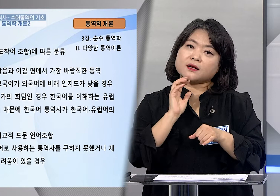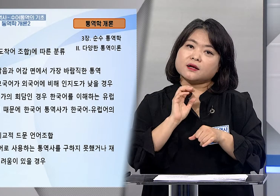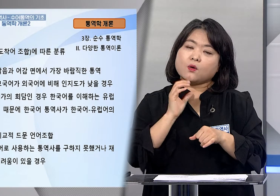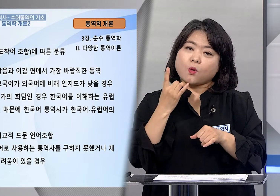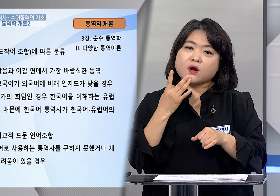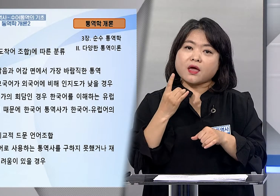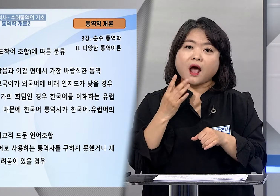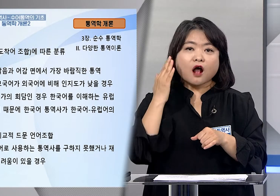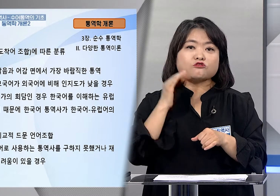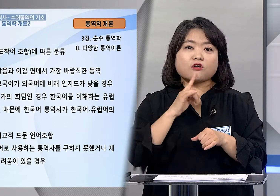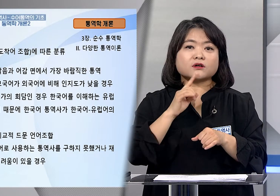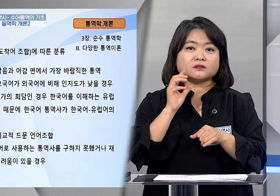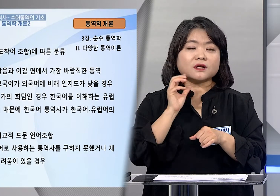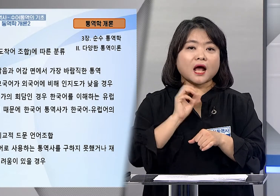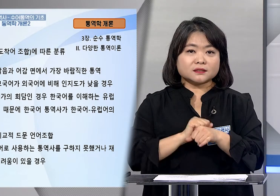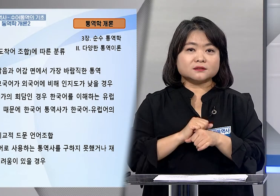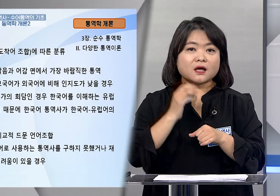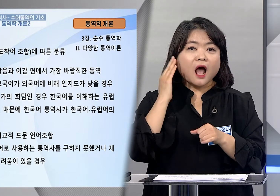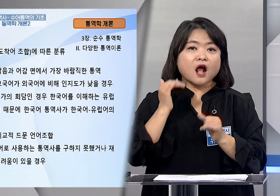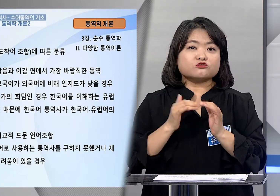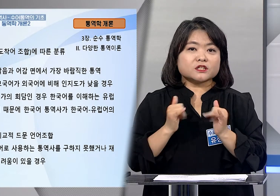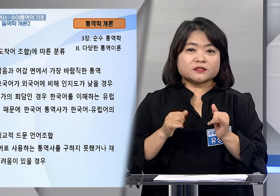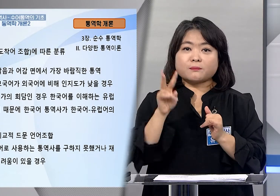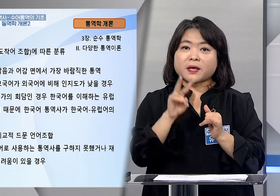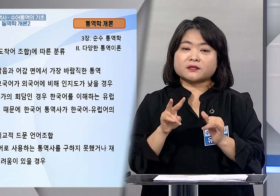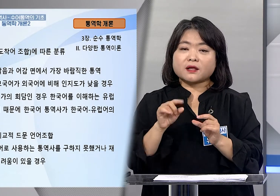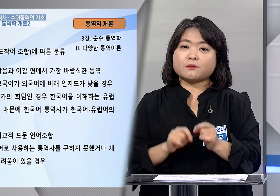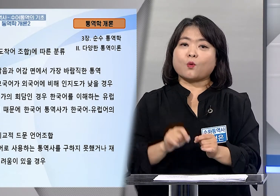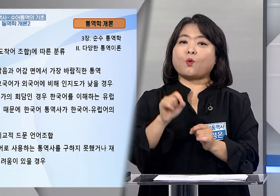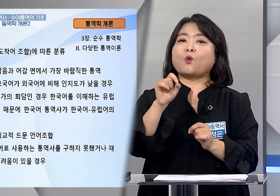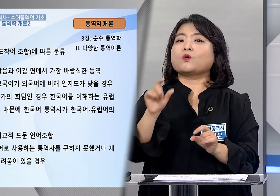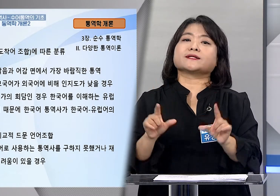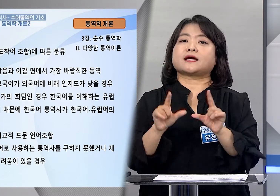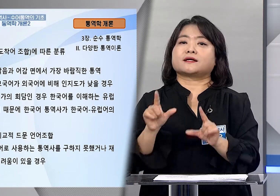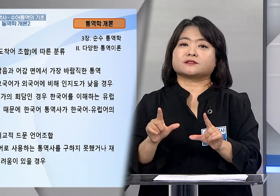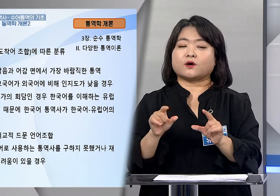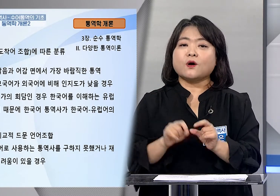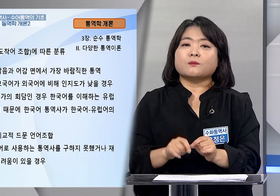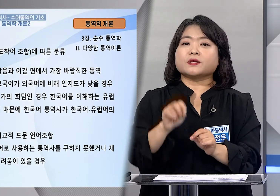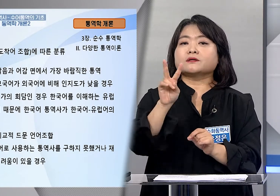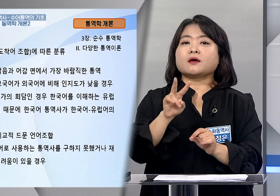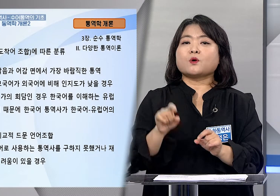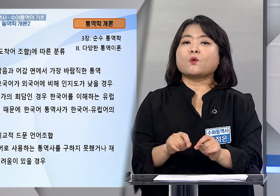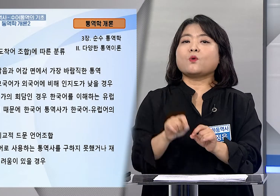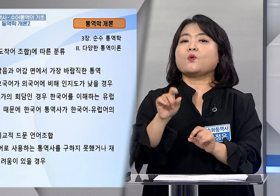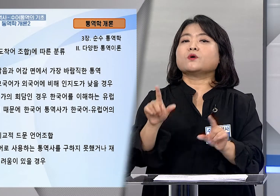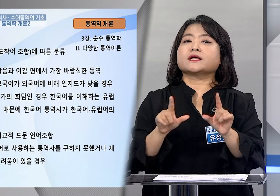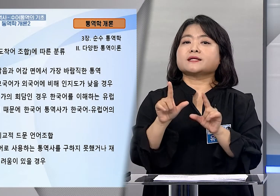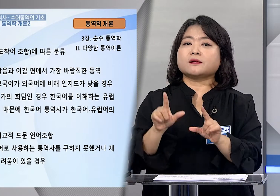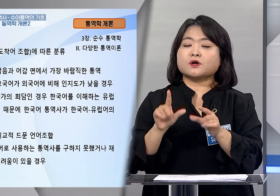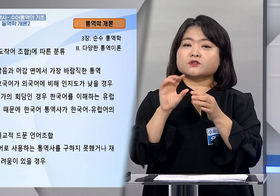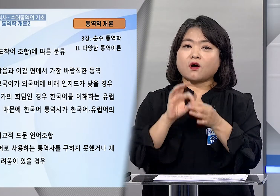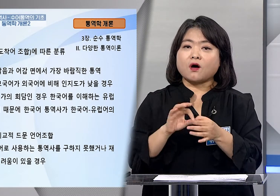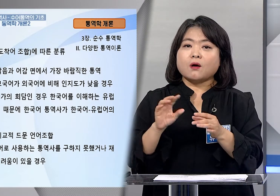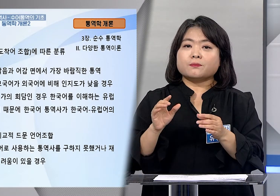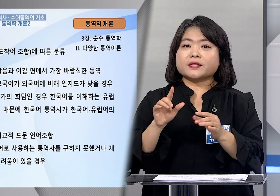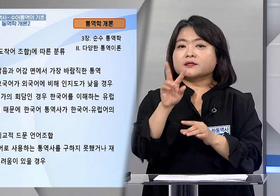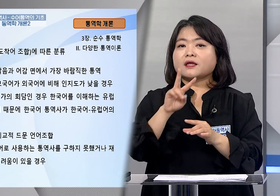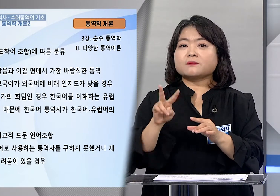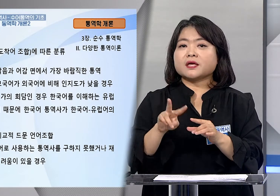원래 한국어를 하는 한국인인데 베트남에 오래 살았어요. 베트남에 오래 살면서 베트남에